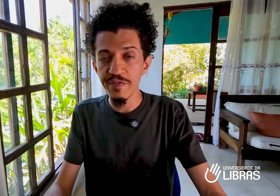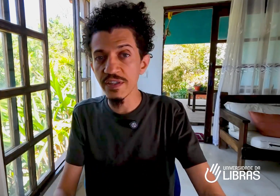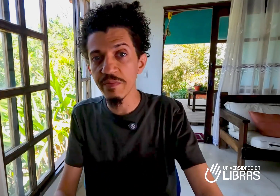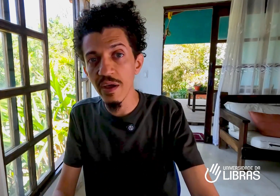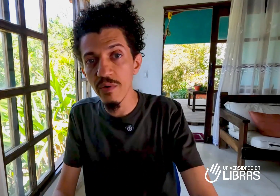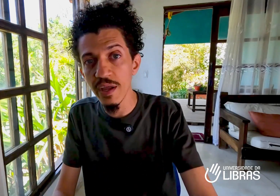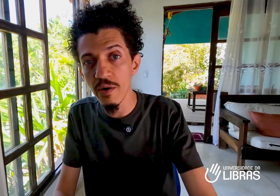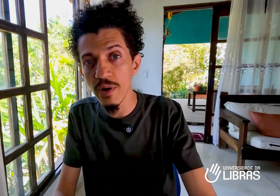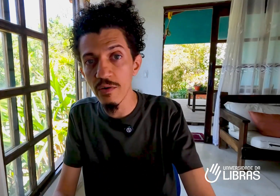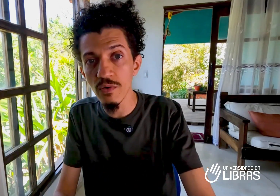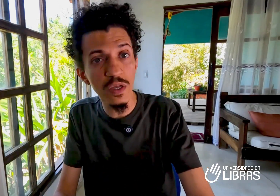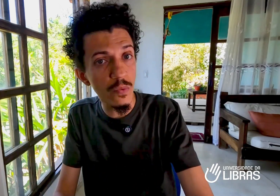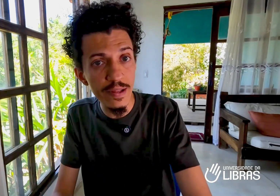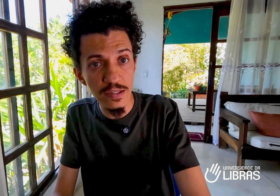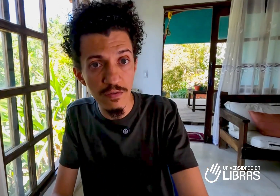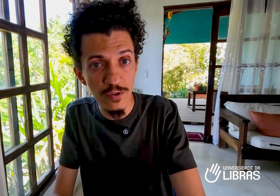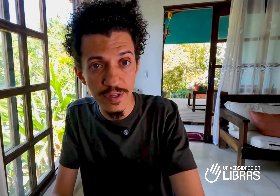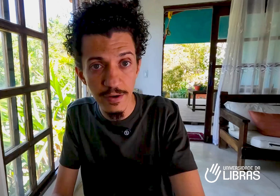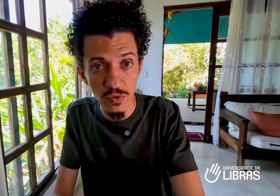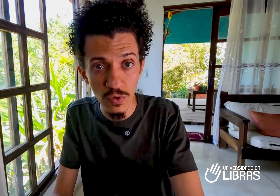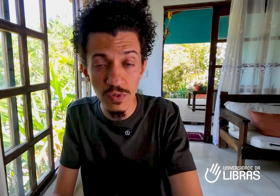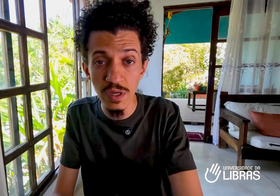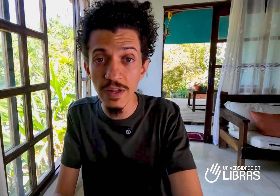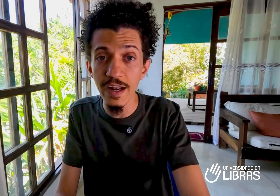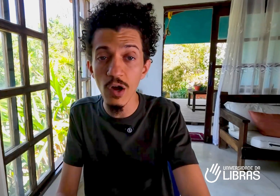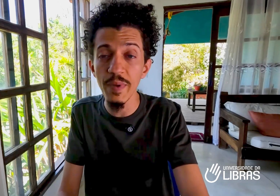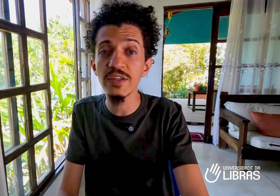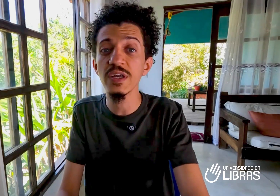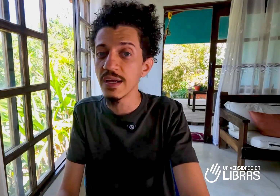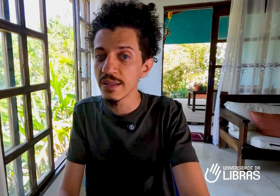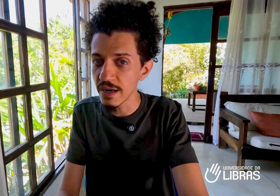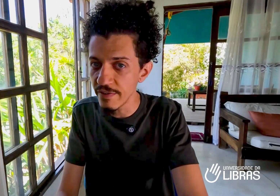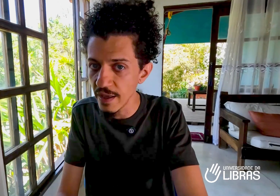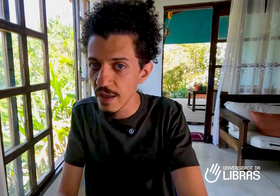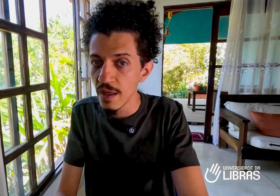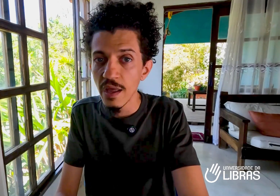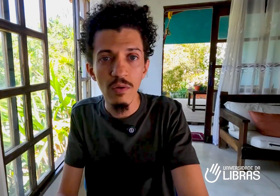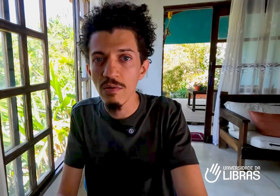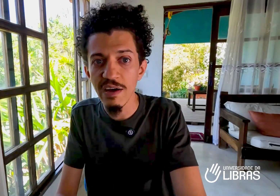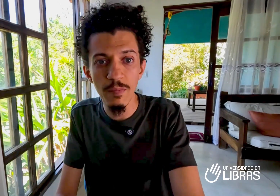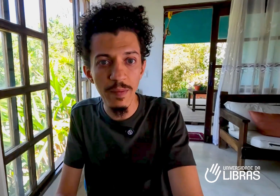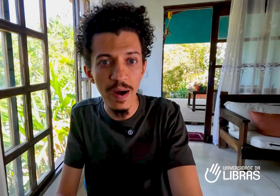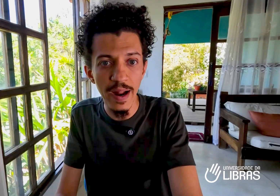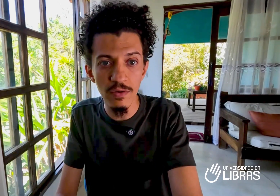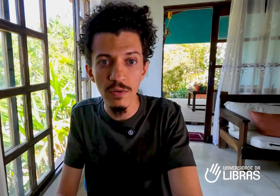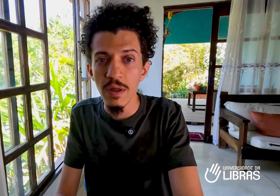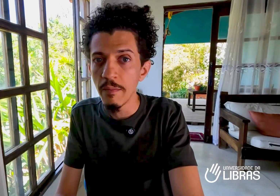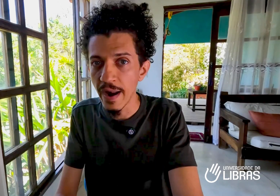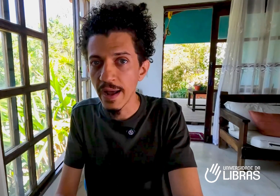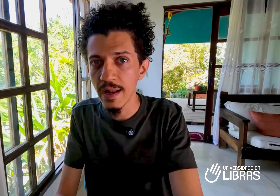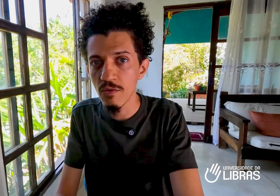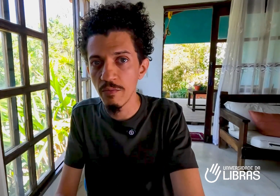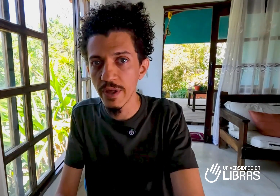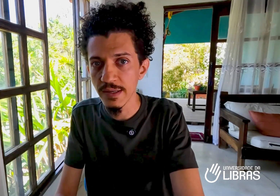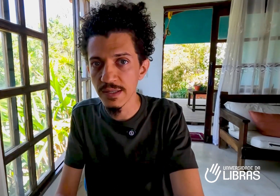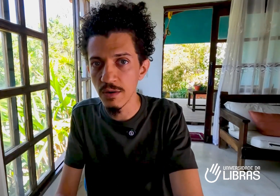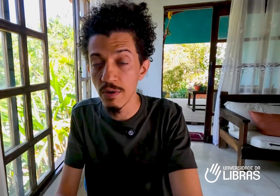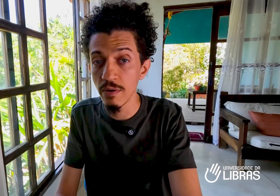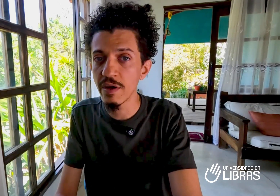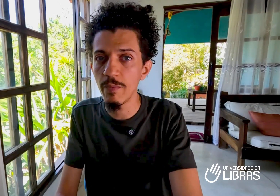uma reunião ali com 55 funcionários surdos, eu literalmente travei. Eu não estava preparado para aquela comunicação. Eu não estava